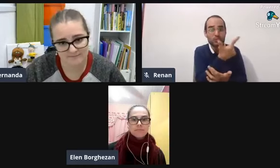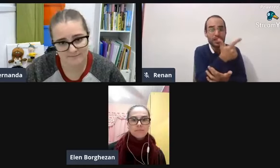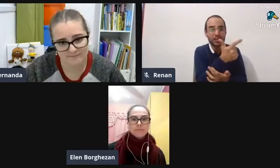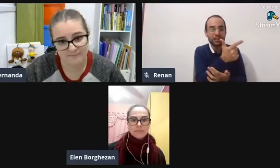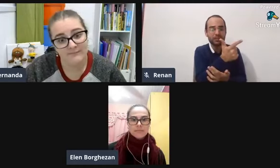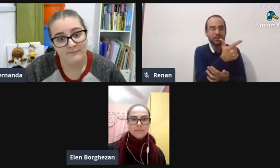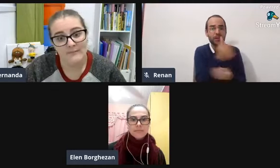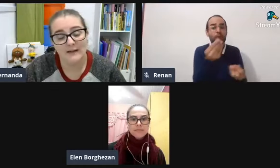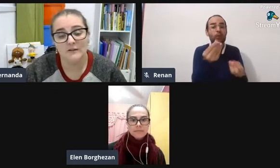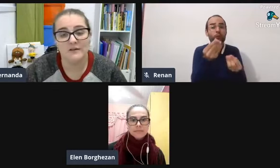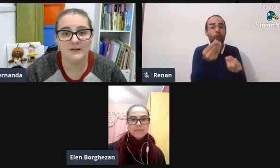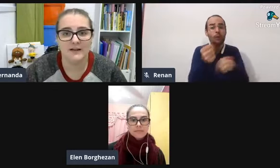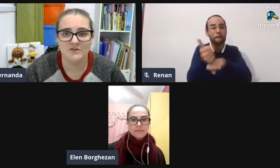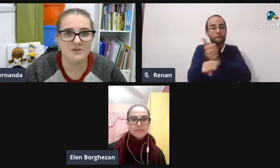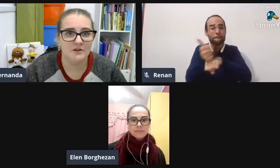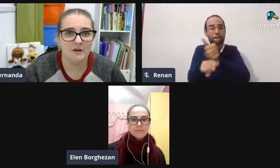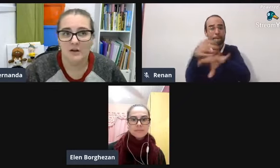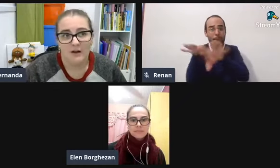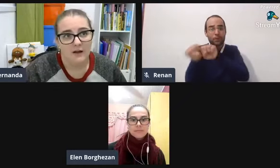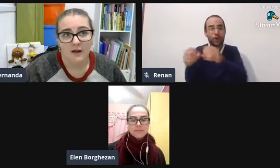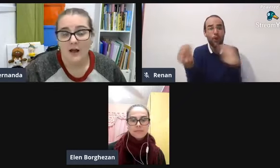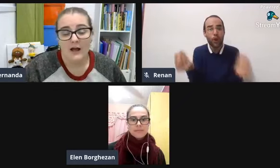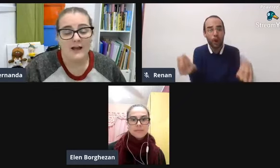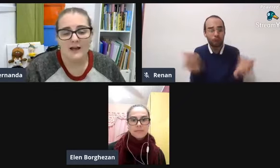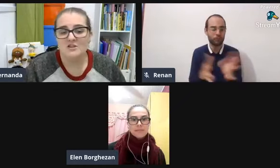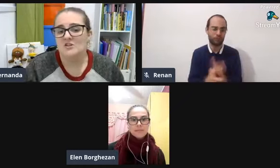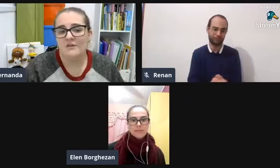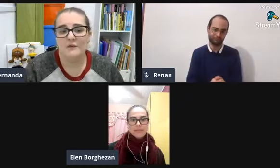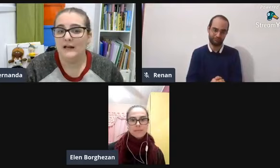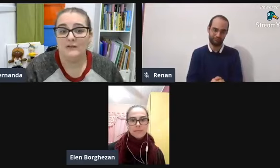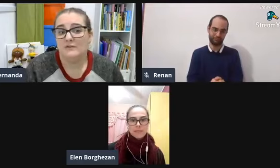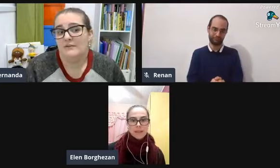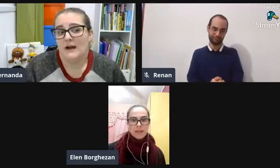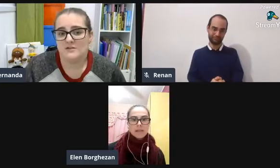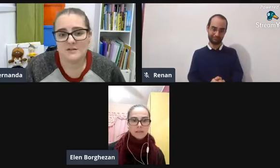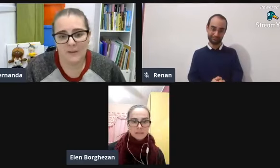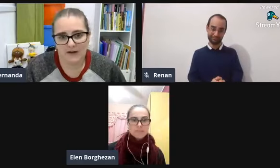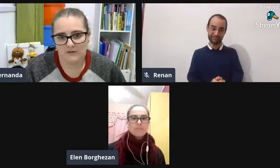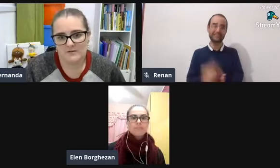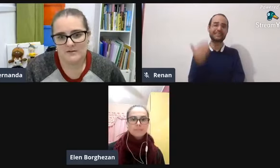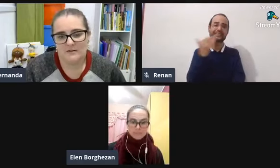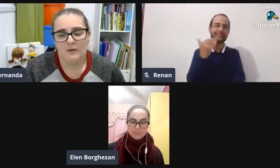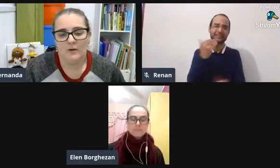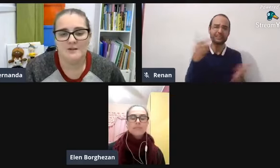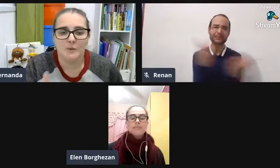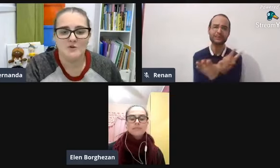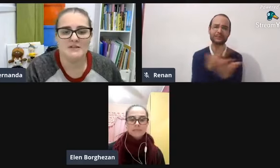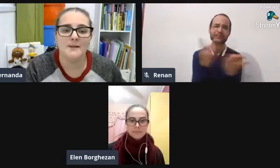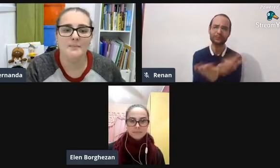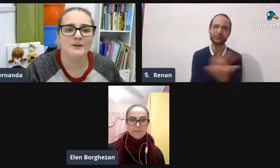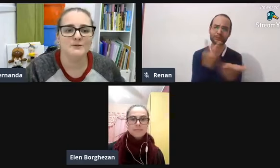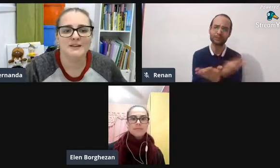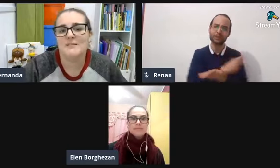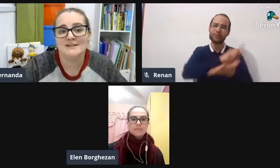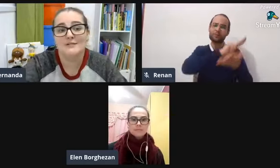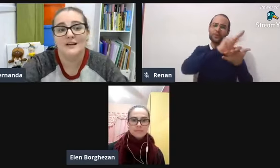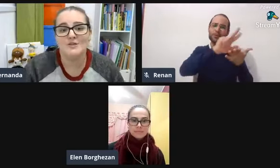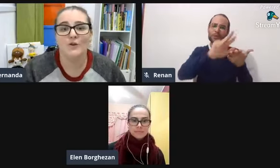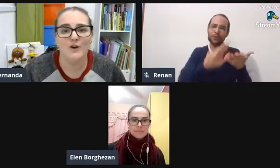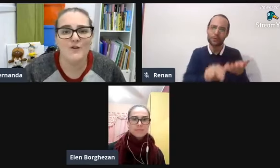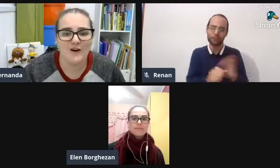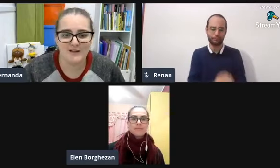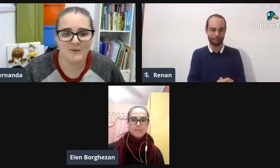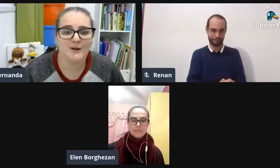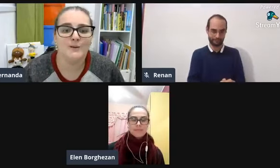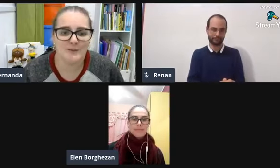ser esse? Né? Então, na verdade, a gente está falhando em vários aspectos. Então, eu respondi essa pergunta, mas, na